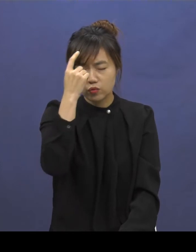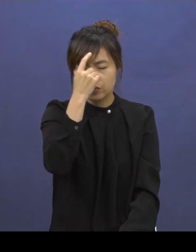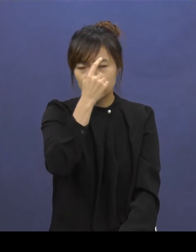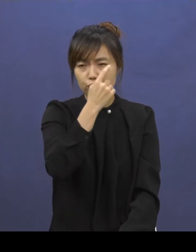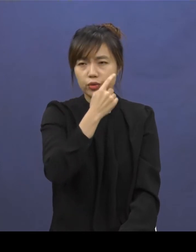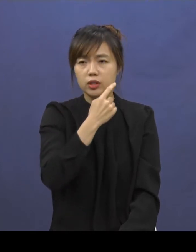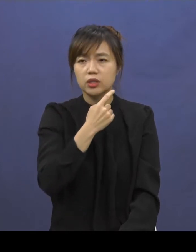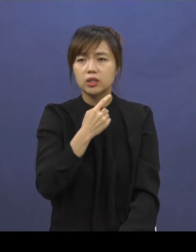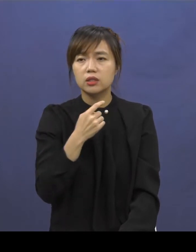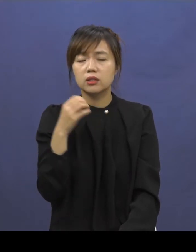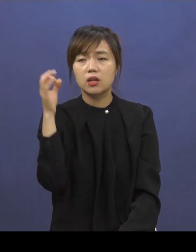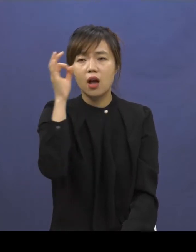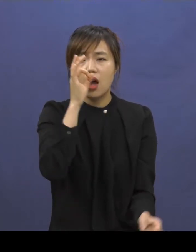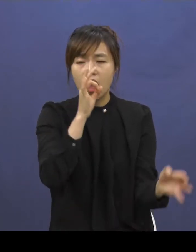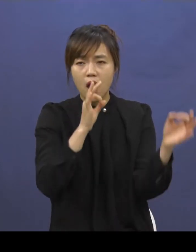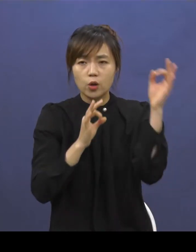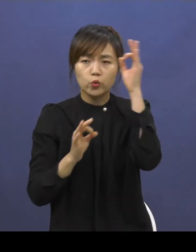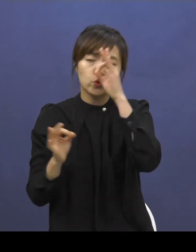얼굴을